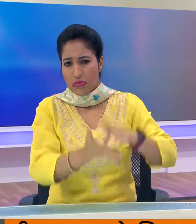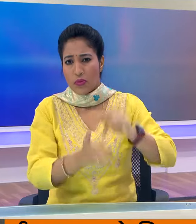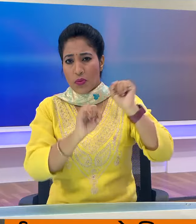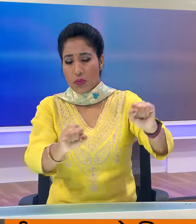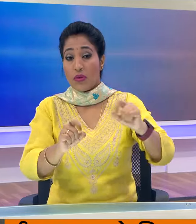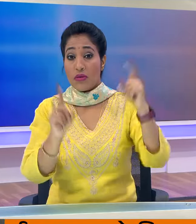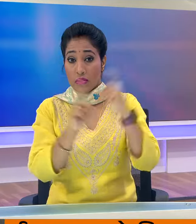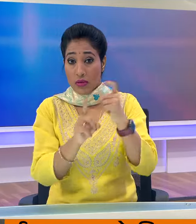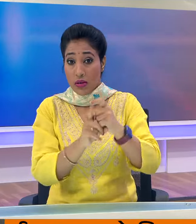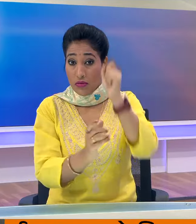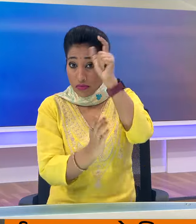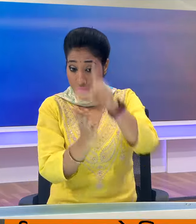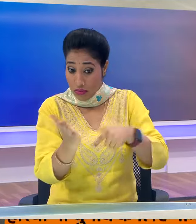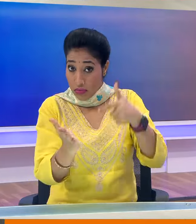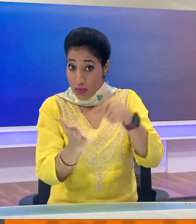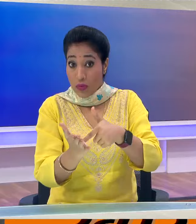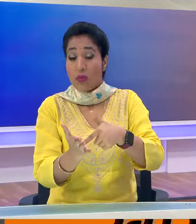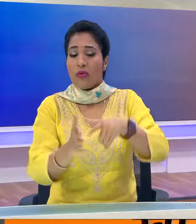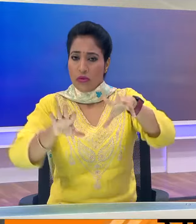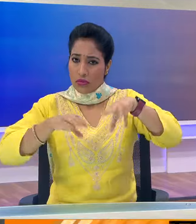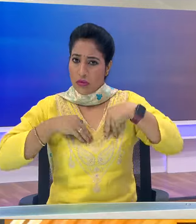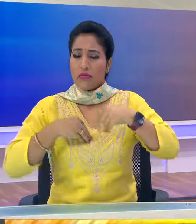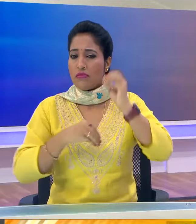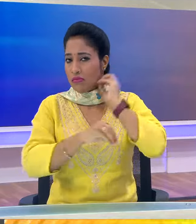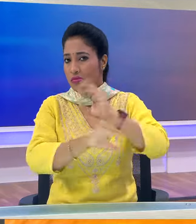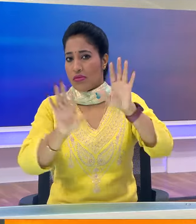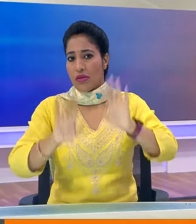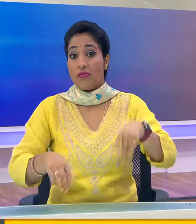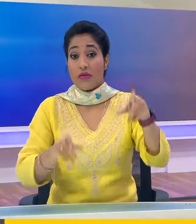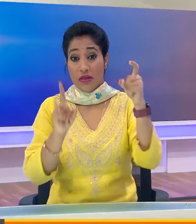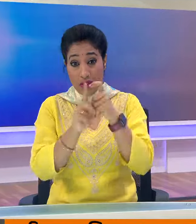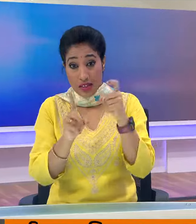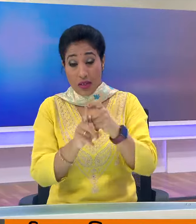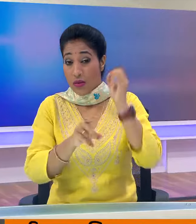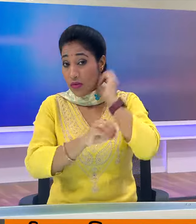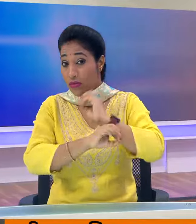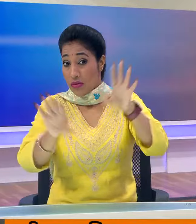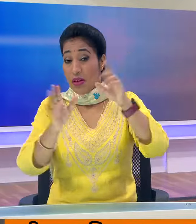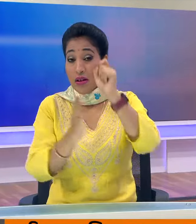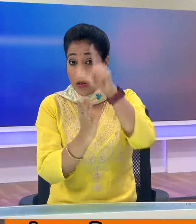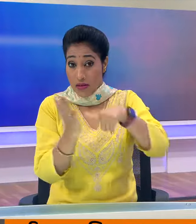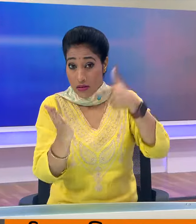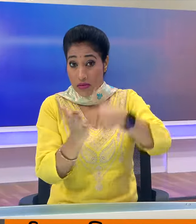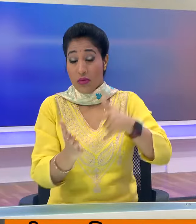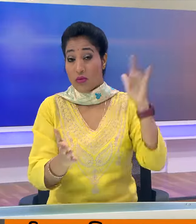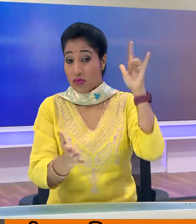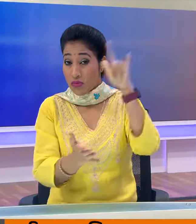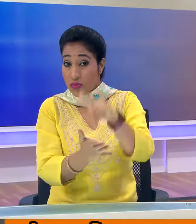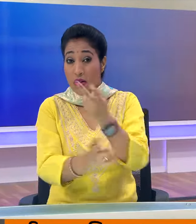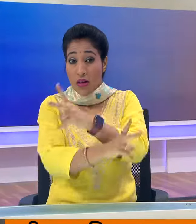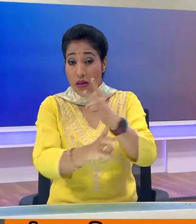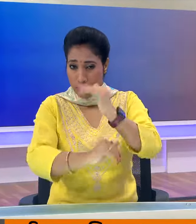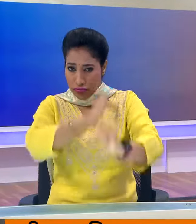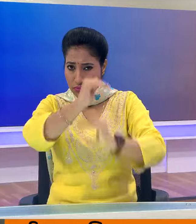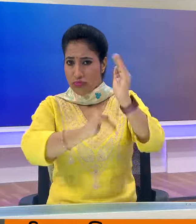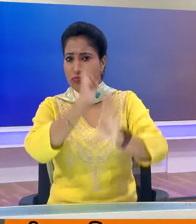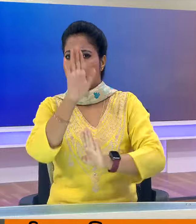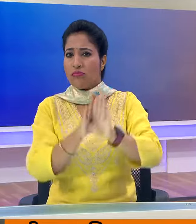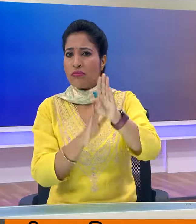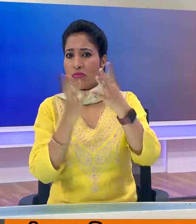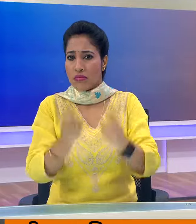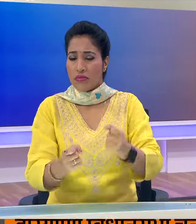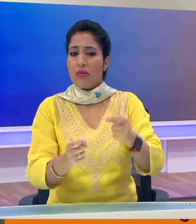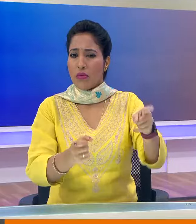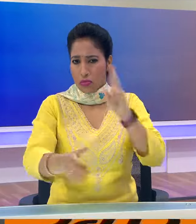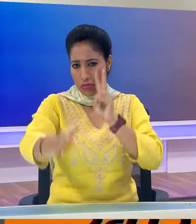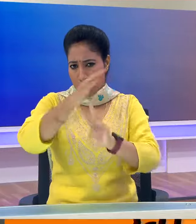दिल्ली घोषणा पत्र को अपनाने का ऐलान भी करेंगे। दिल्ली घोषणा पत्र विमानन क्षेत्र को नई ऊंचाइयों तक पहुंचाने का एक